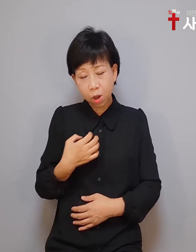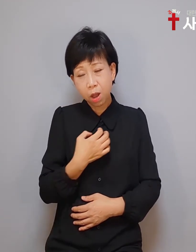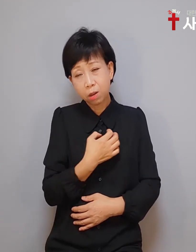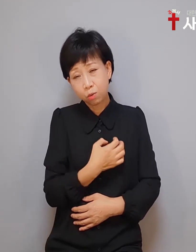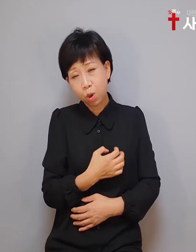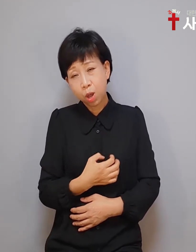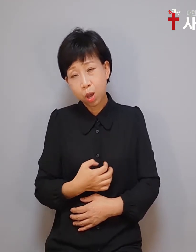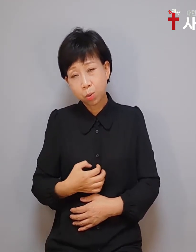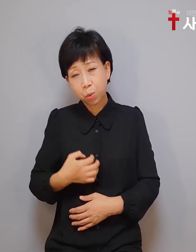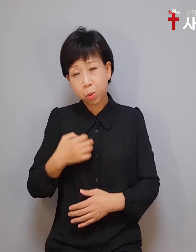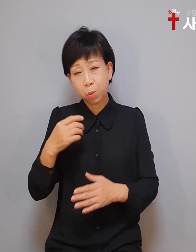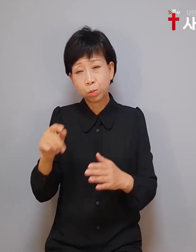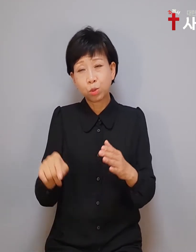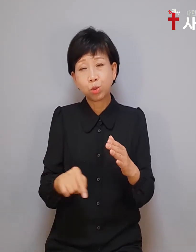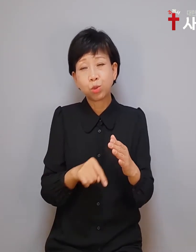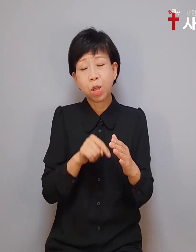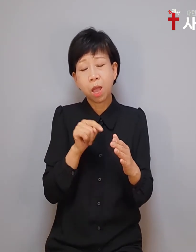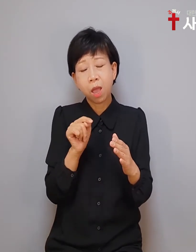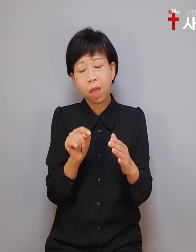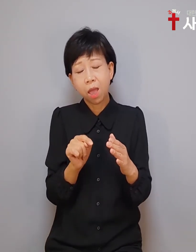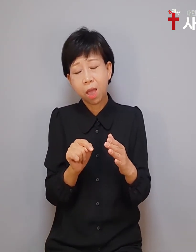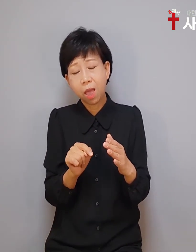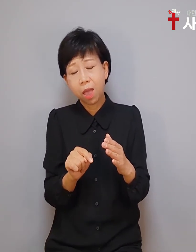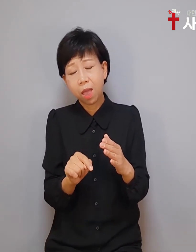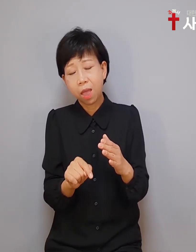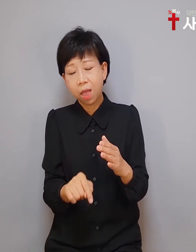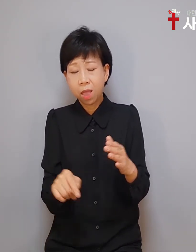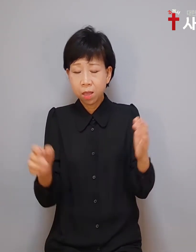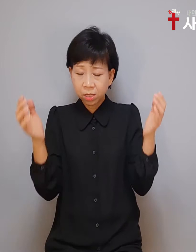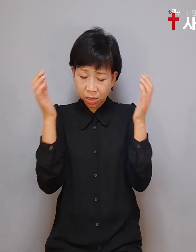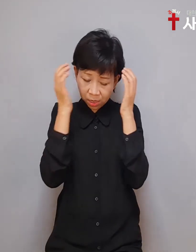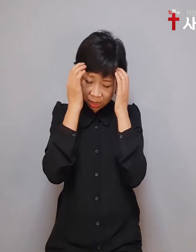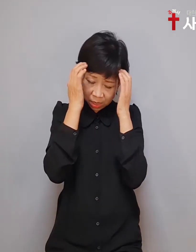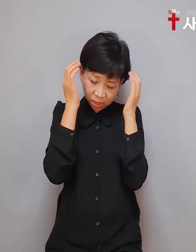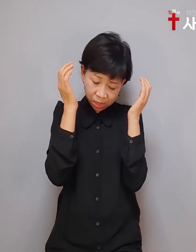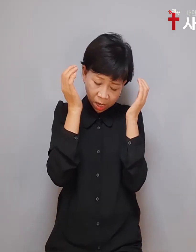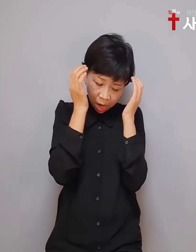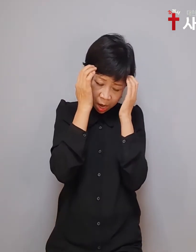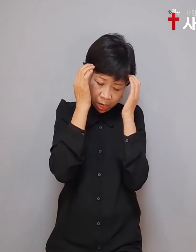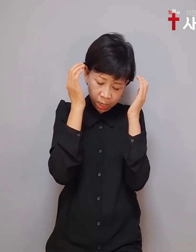슬픔과 괴로움 중에